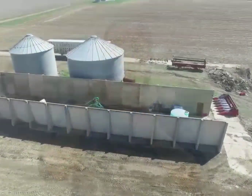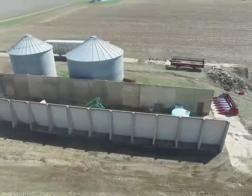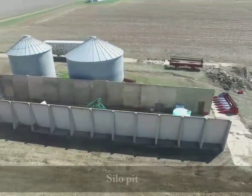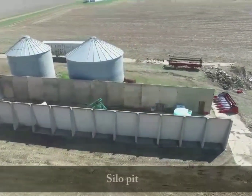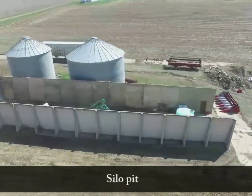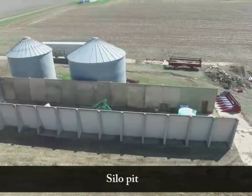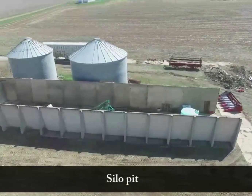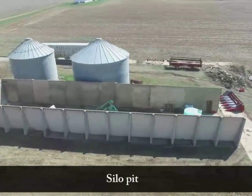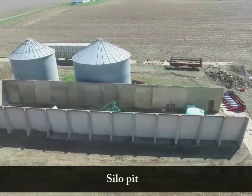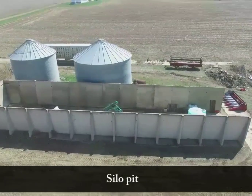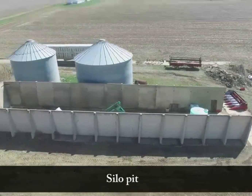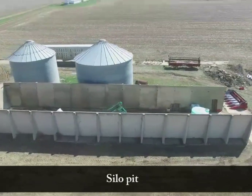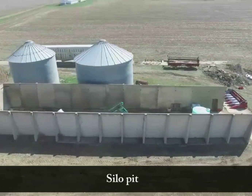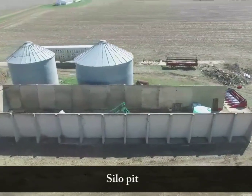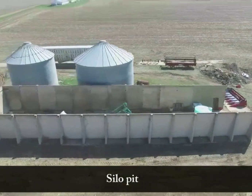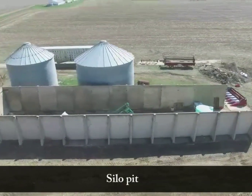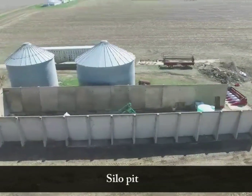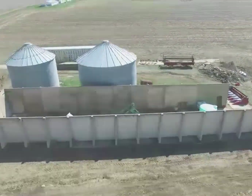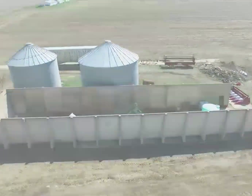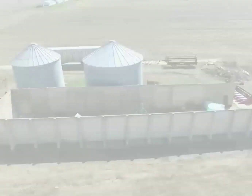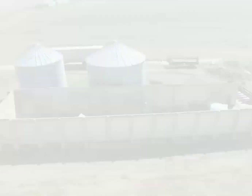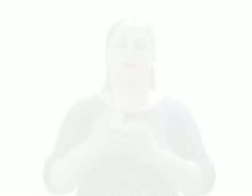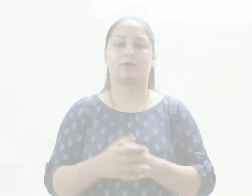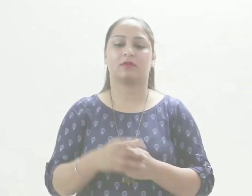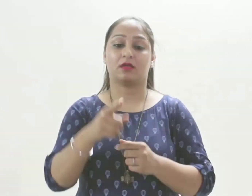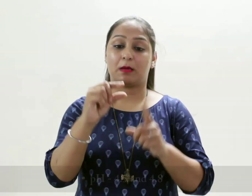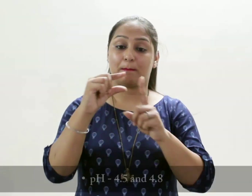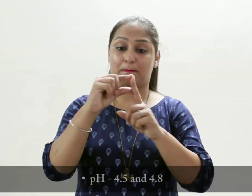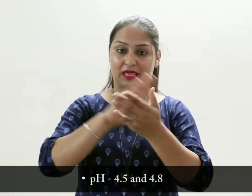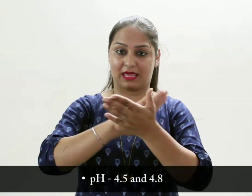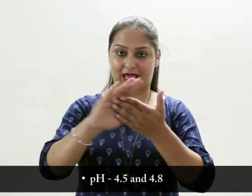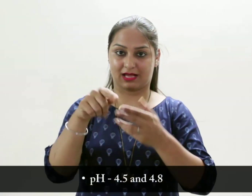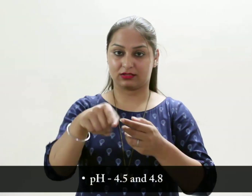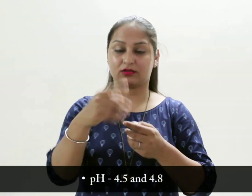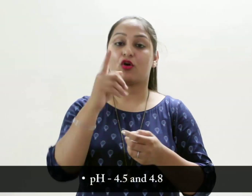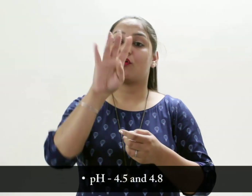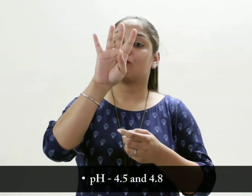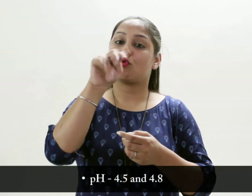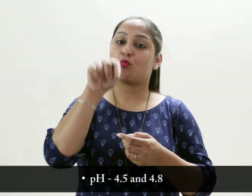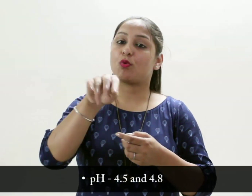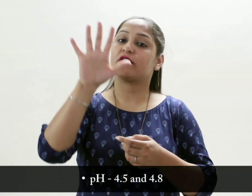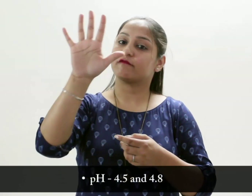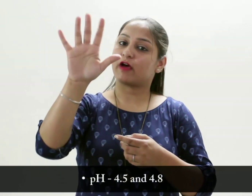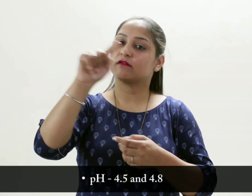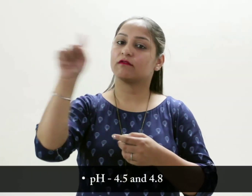साइलो पिट। पीएच 4.5 और 4.8।